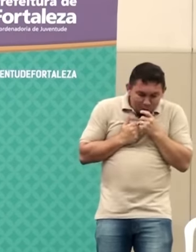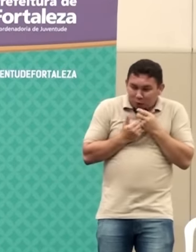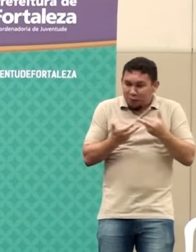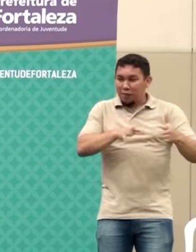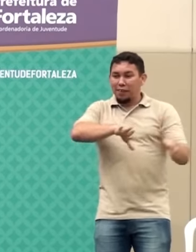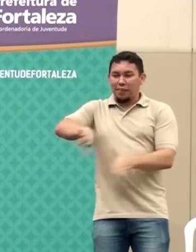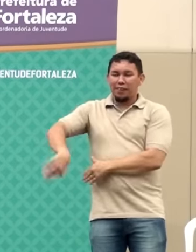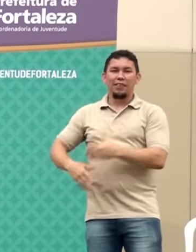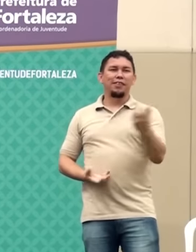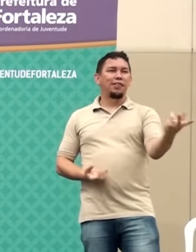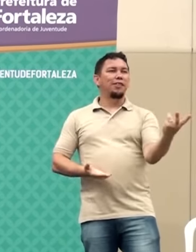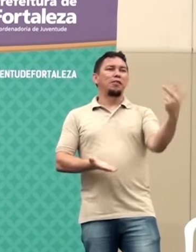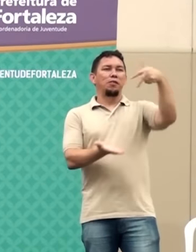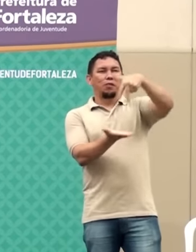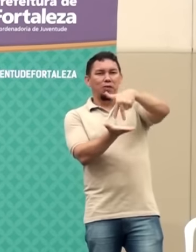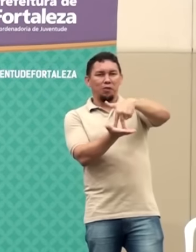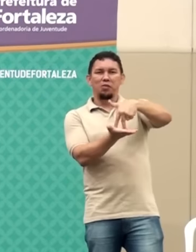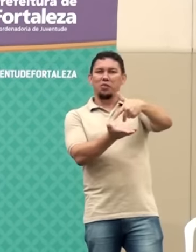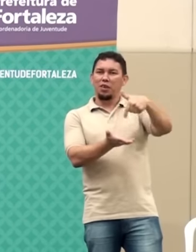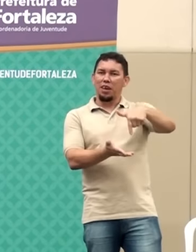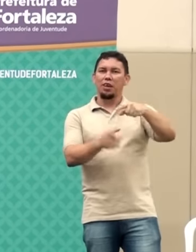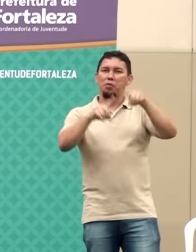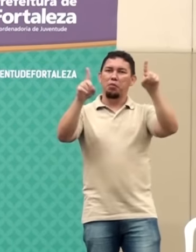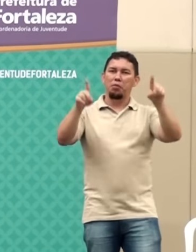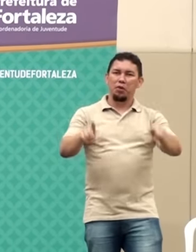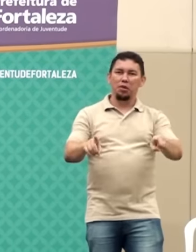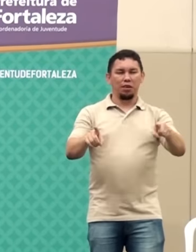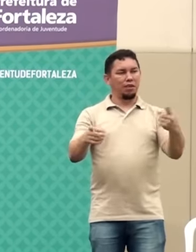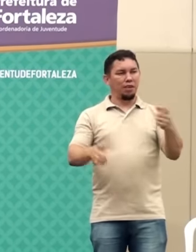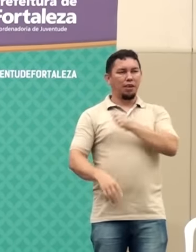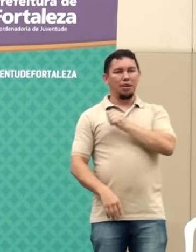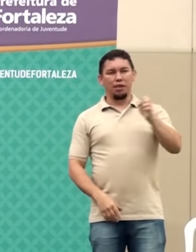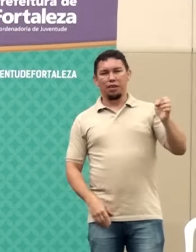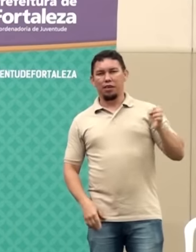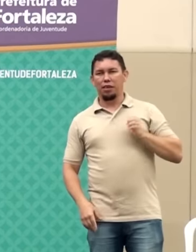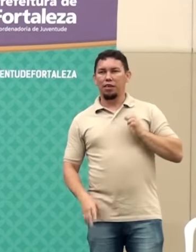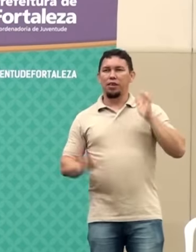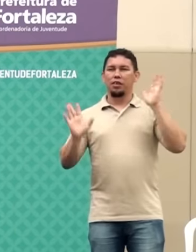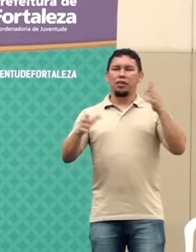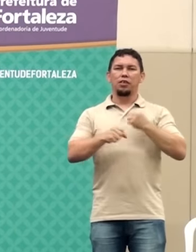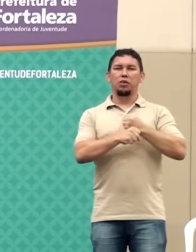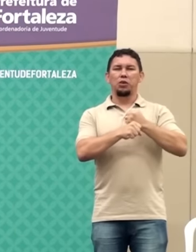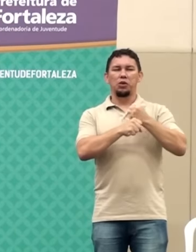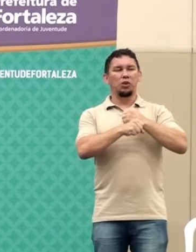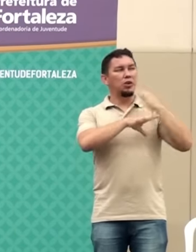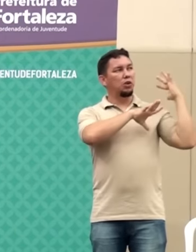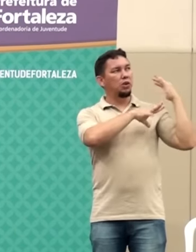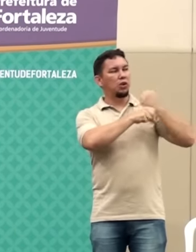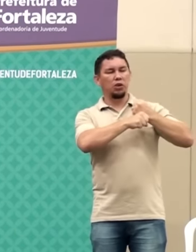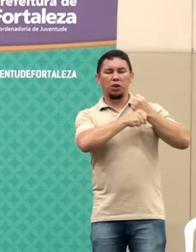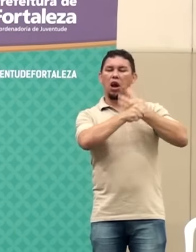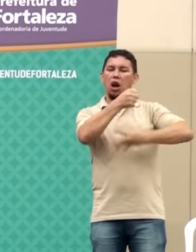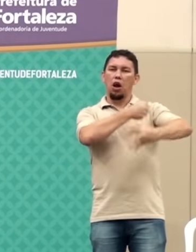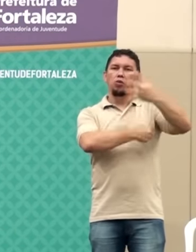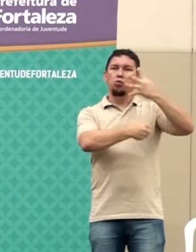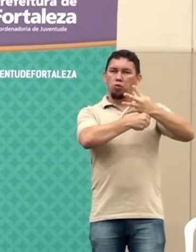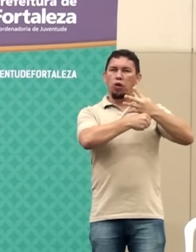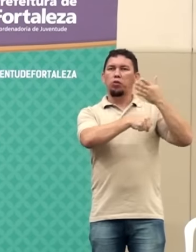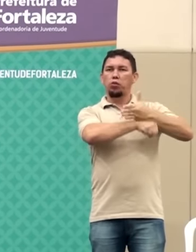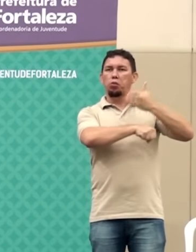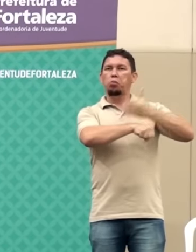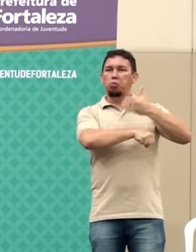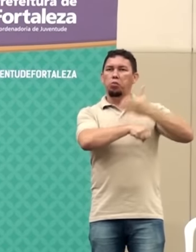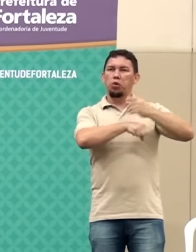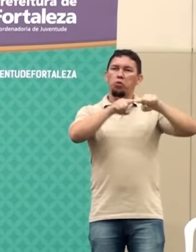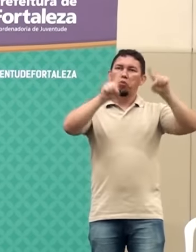é um grande prazer retornar aqui pro projeto, né? Academia Enem. Já faz 4 anos que a gente está participando desse projeto.